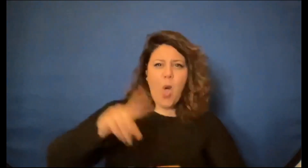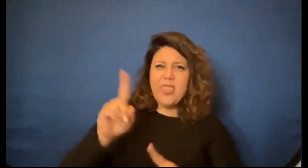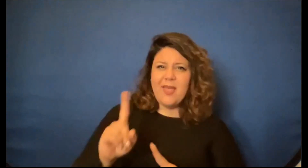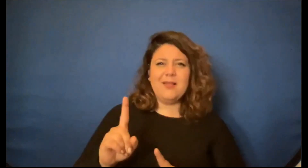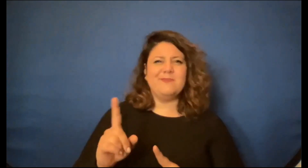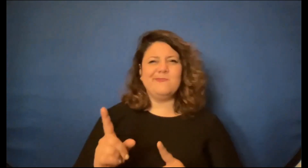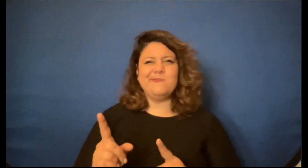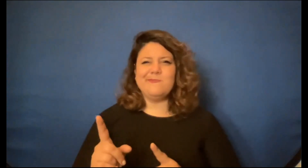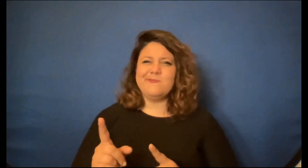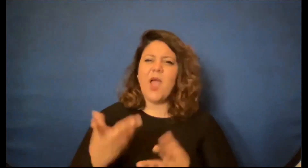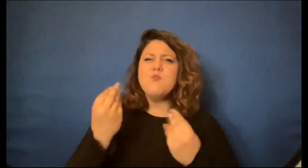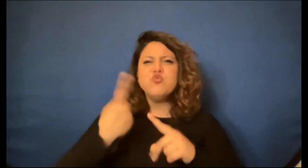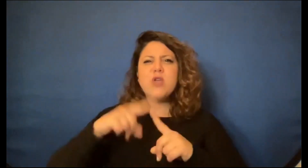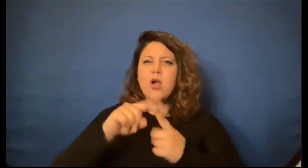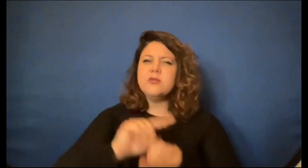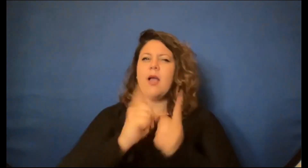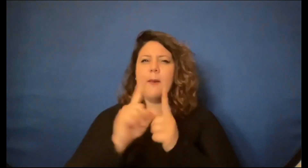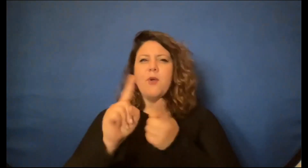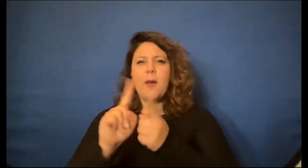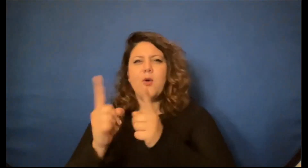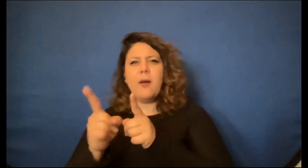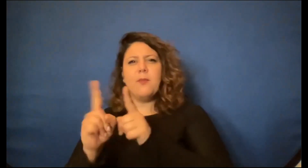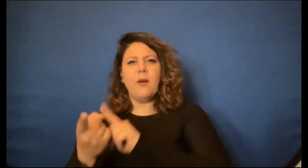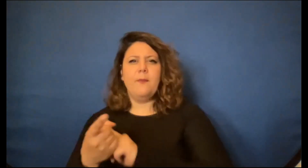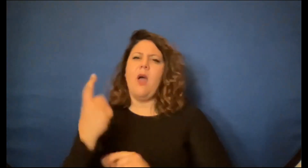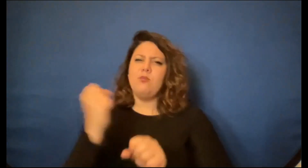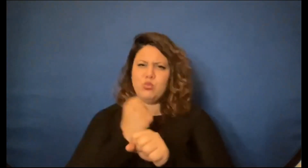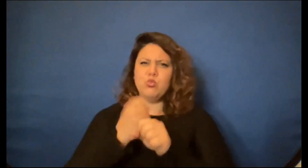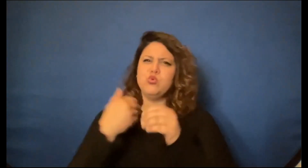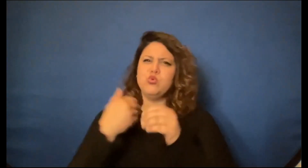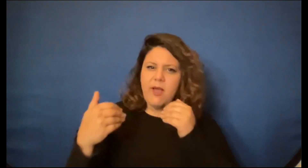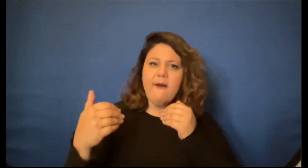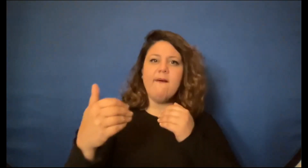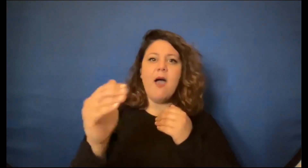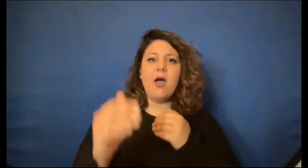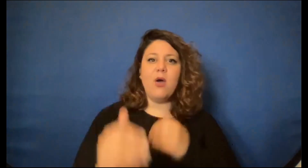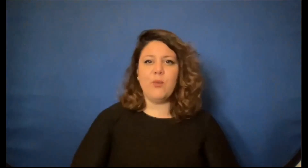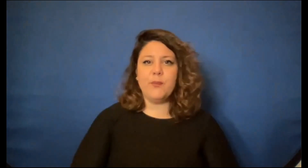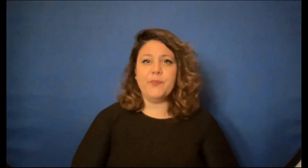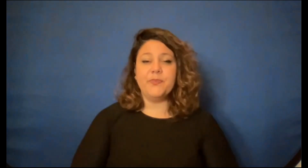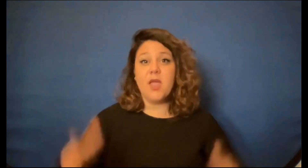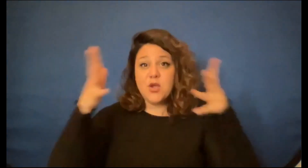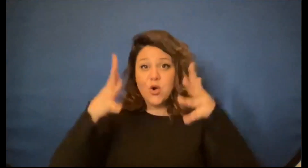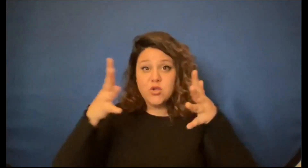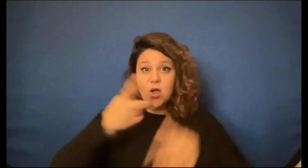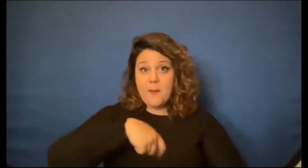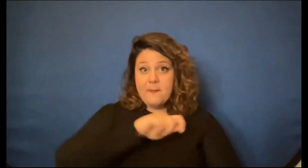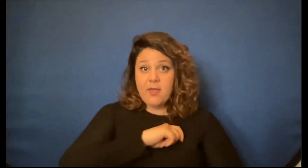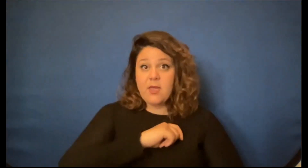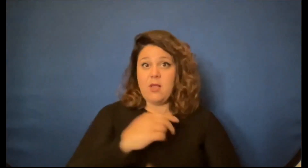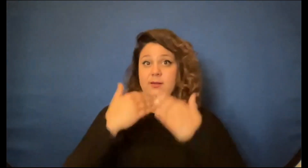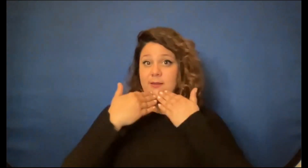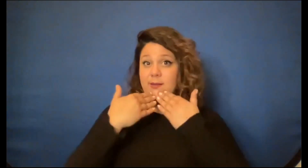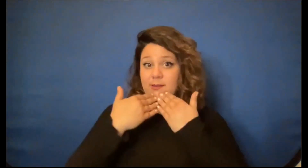Tenemos muchas cosas que cambiar, tenemos mucho trabajo por delante. Desde el Consejo Español agradecemos